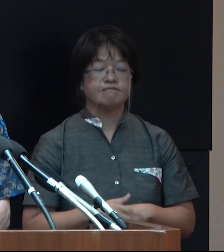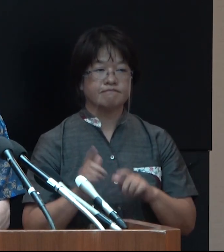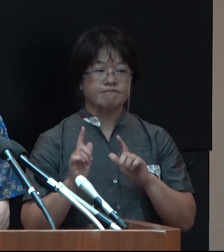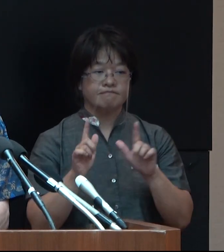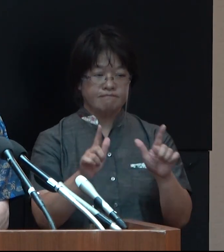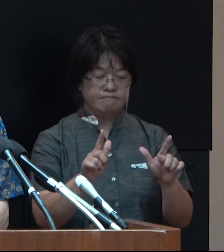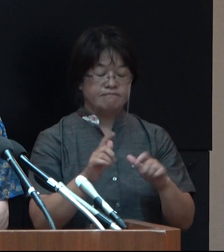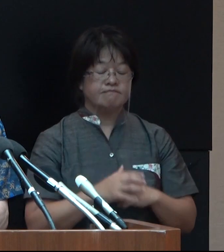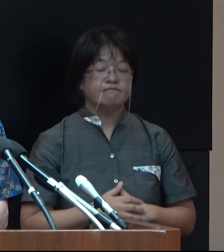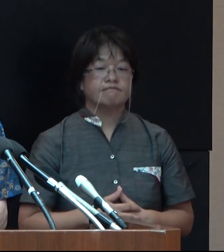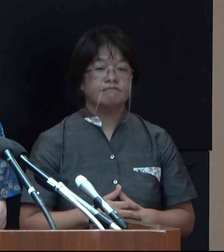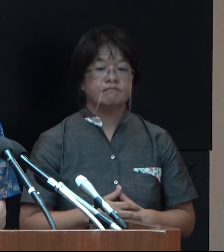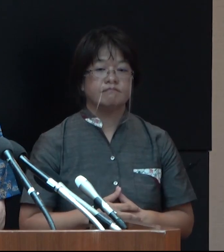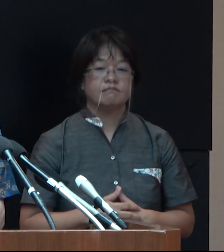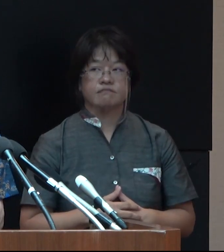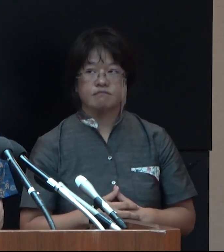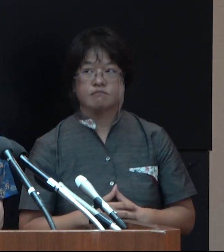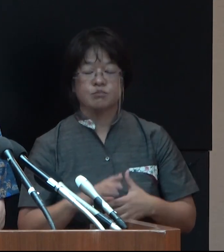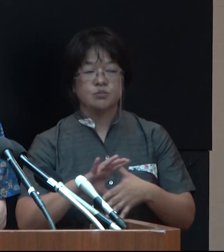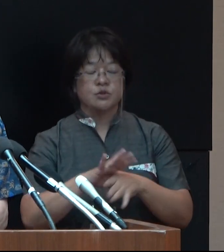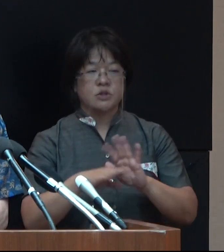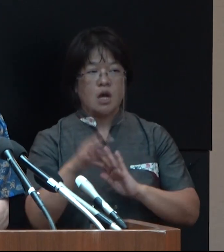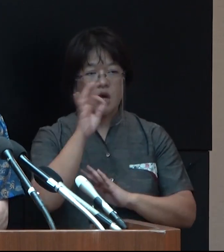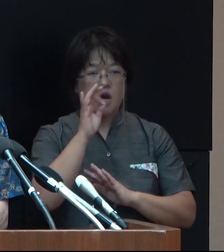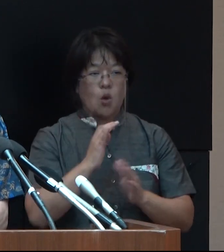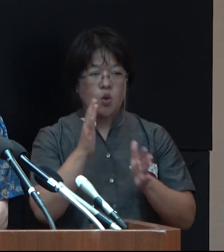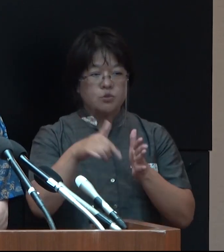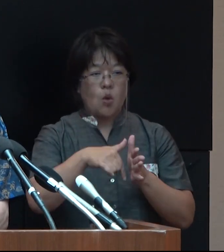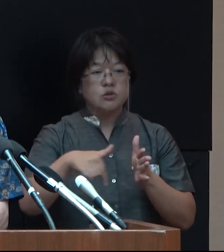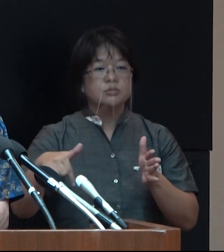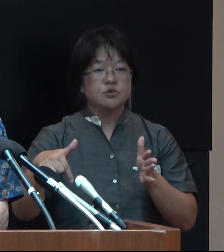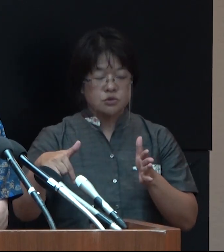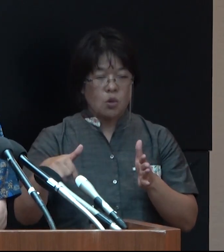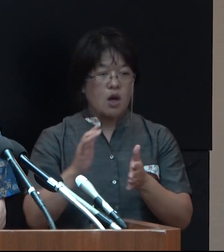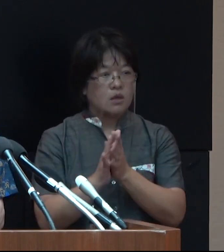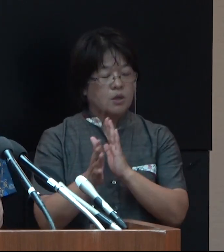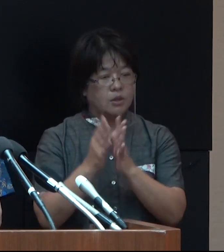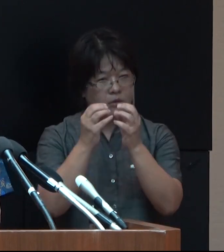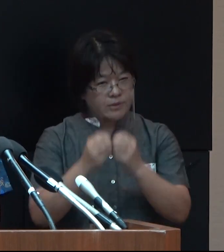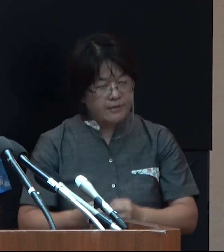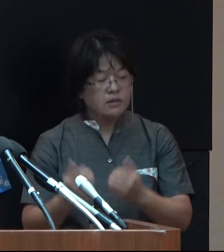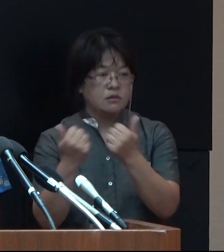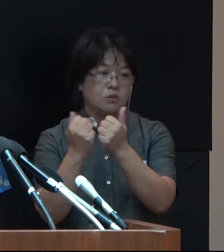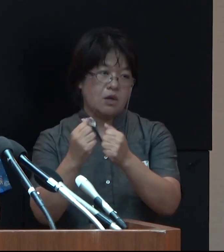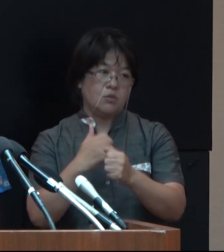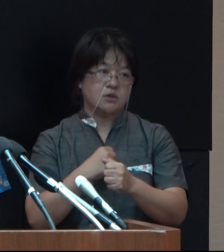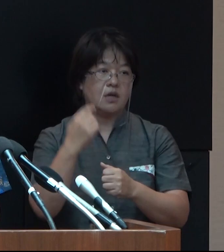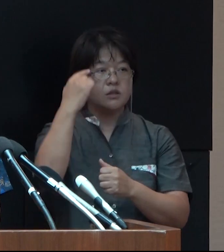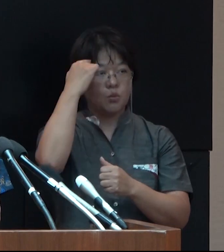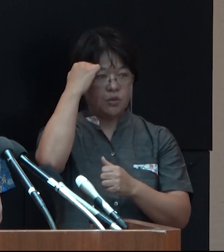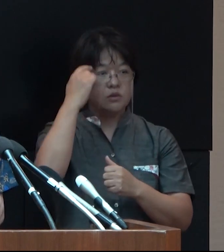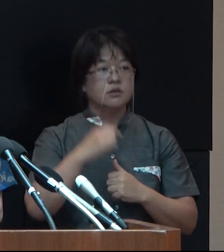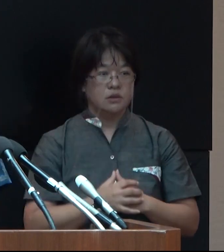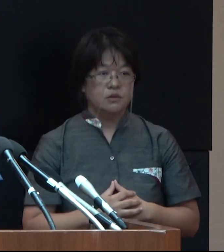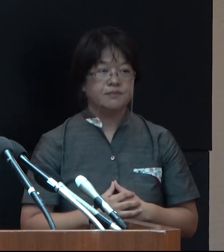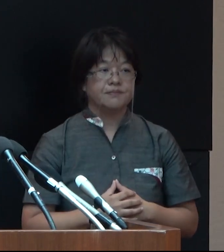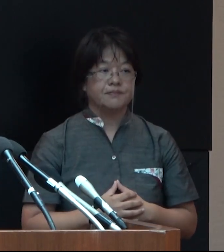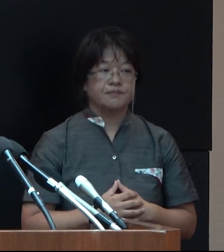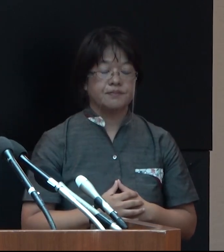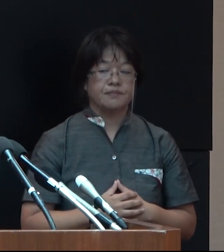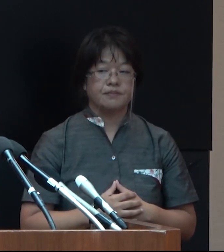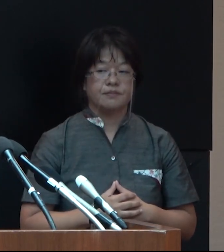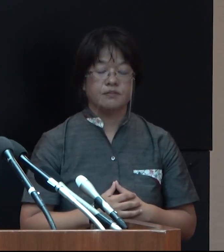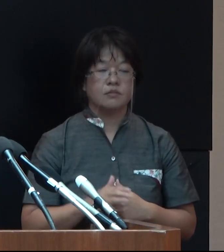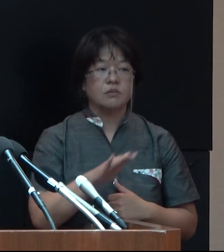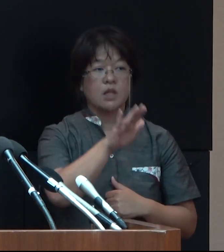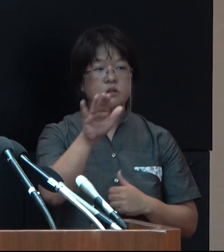その件については文化観光スポーツ部とこれからまた、細かい点については 相談すると思いますが、